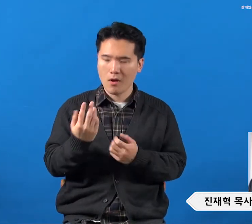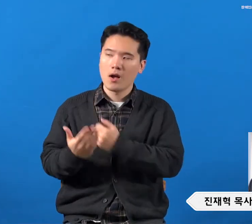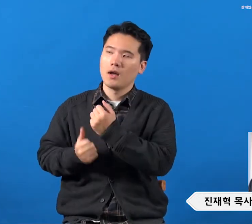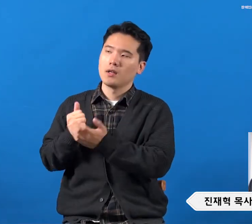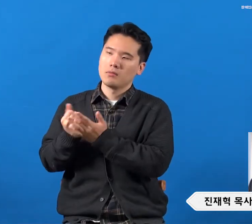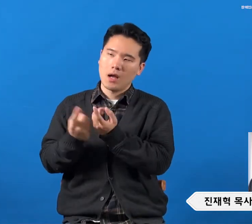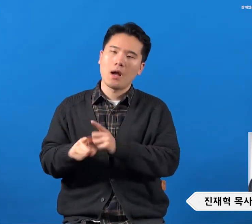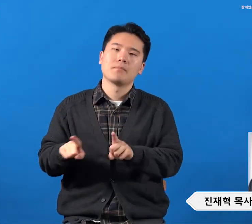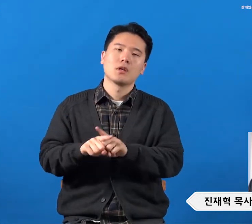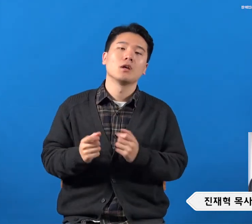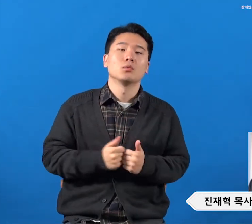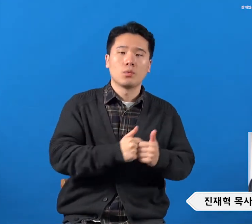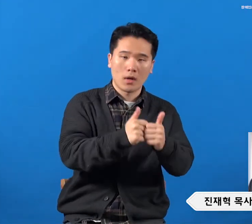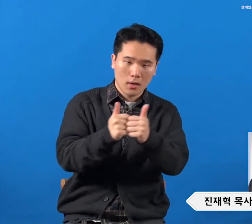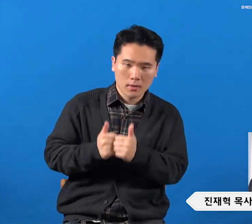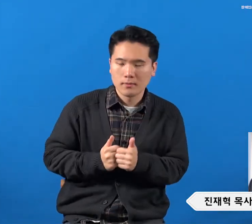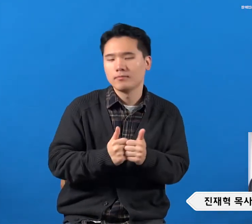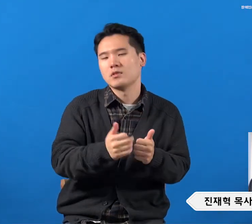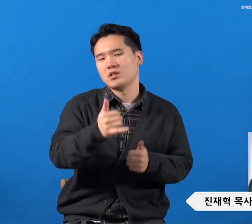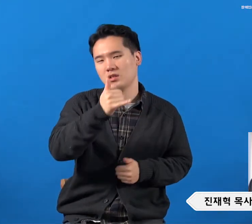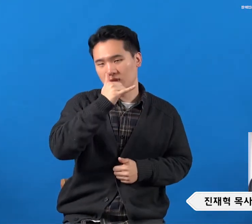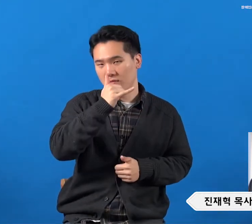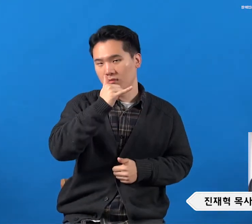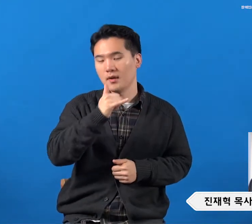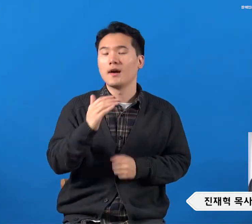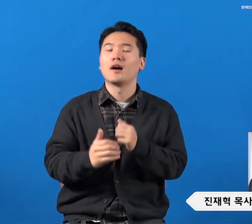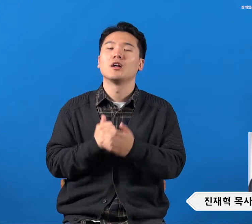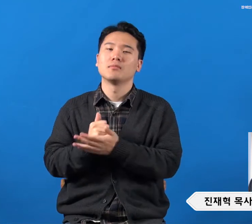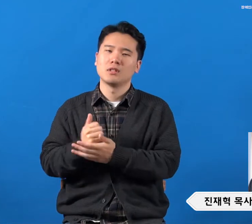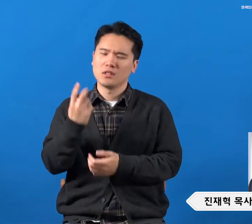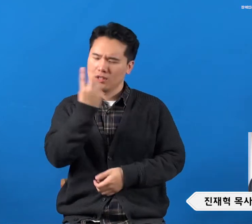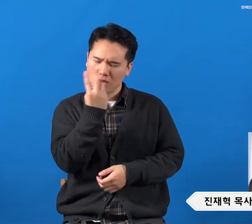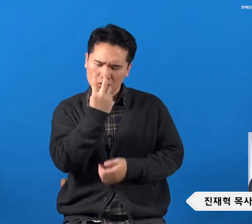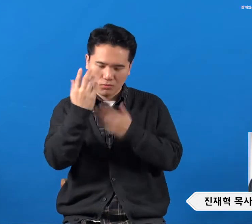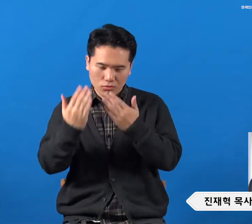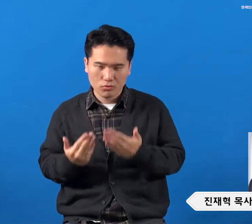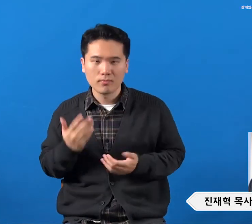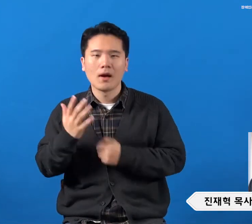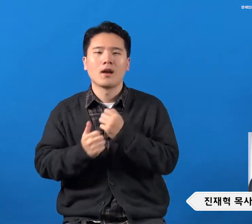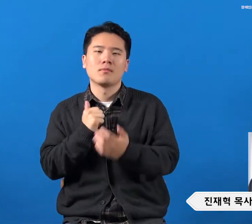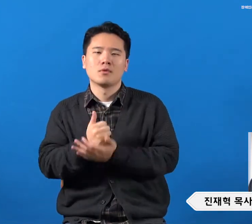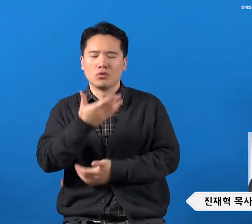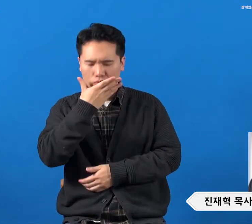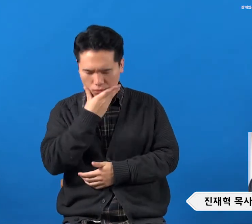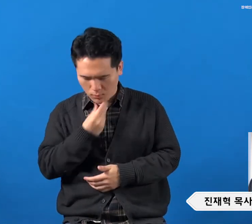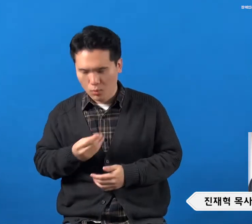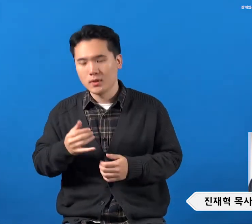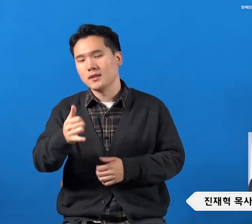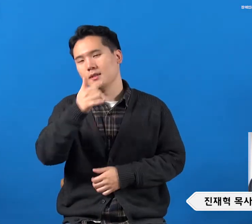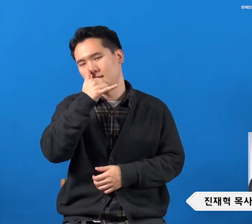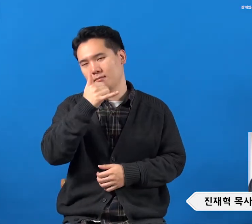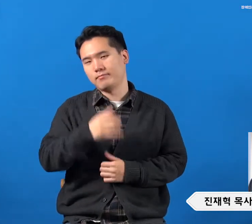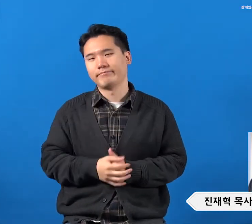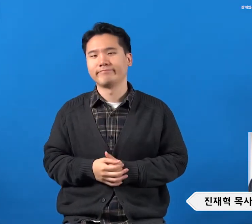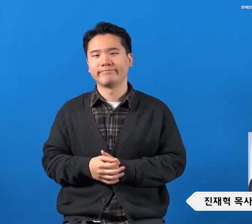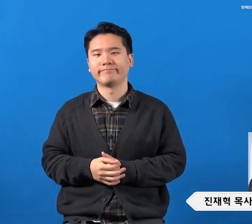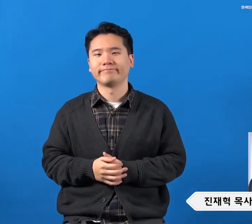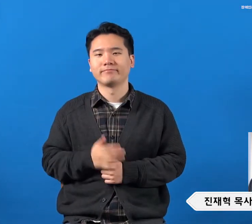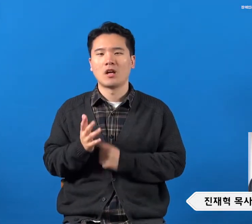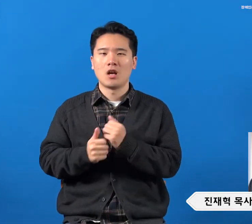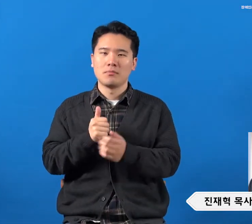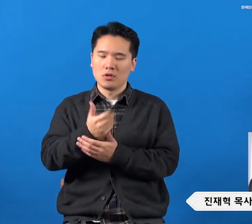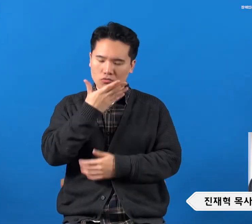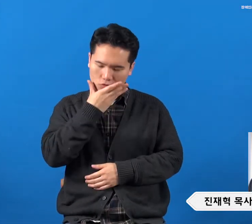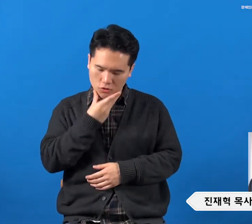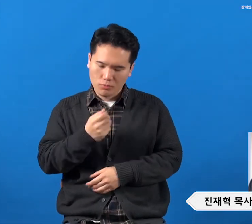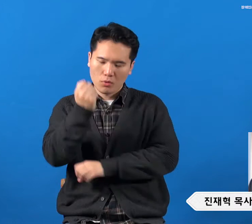함께 하심이, 주님의 동행함이 있습니다. 하나님의 지켜주심과 하나님의 축복이 있습니다. 하나님의